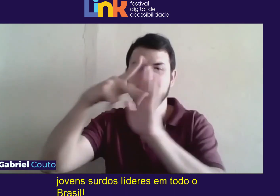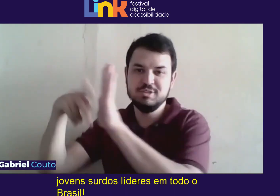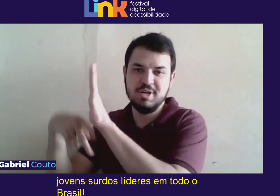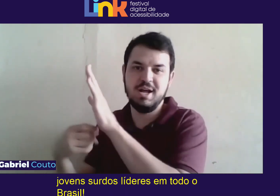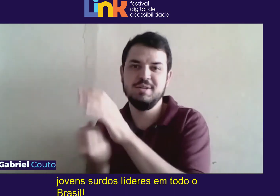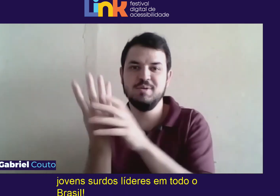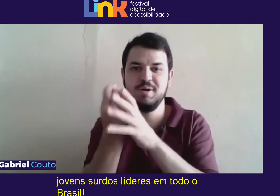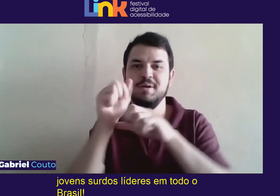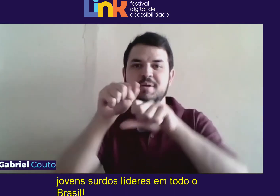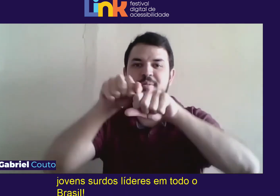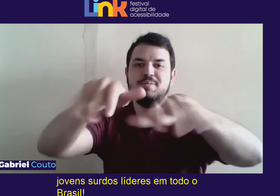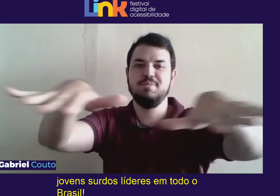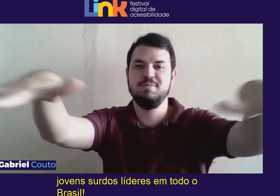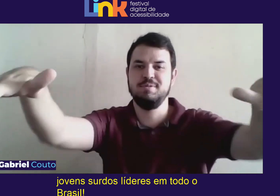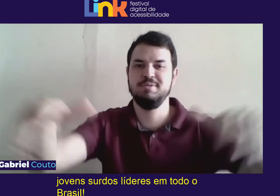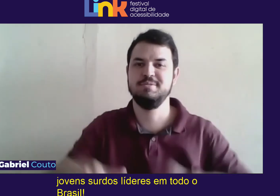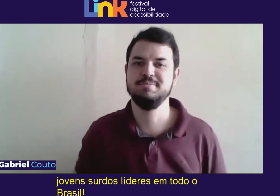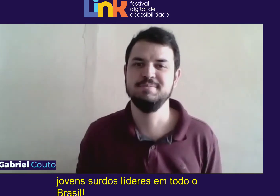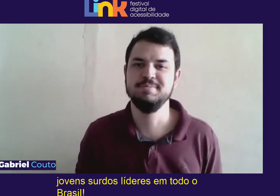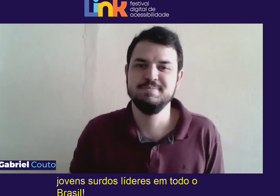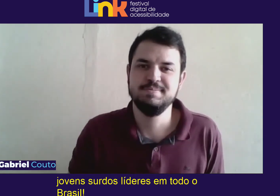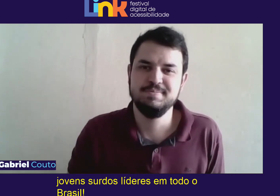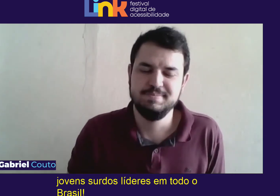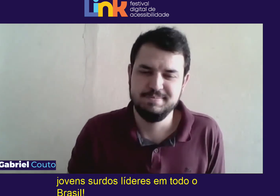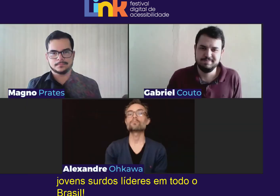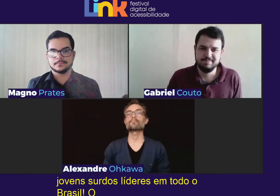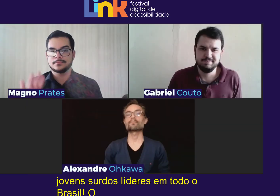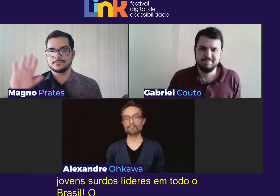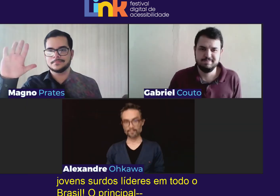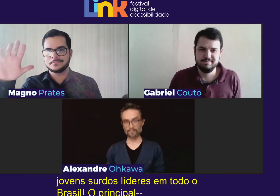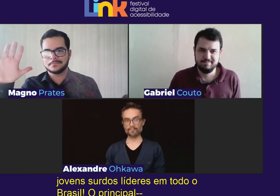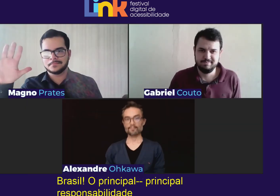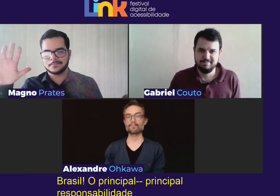A principal responsabilidade é disseminar conhecimento.